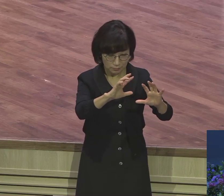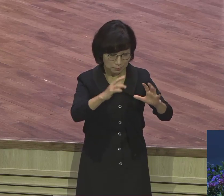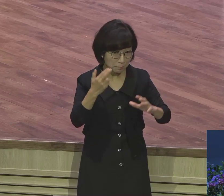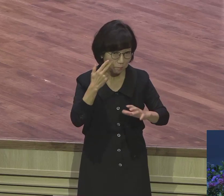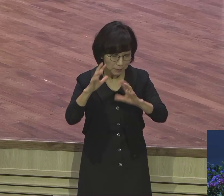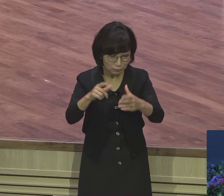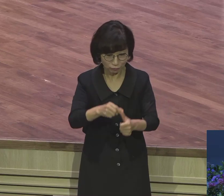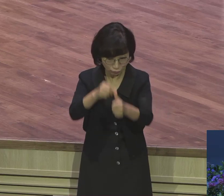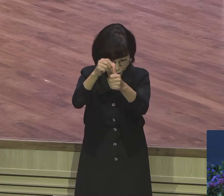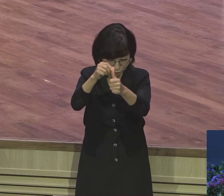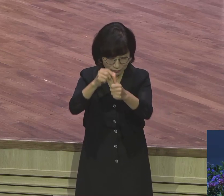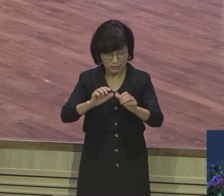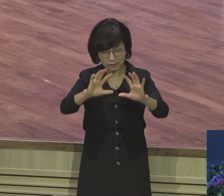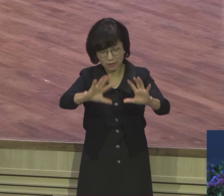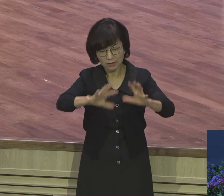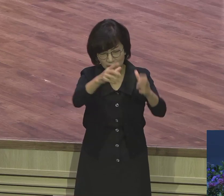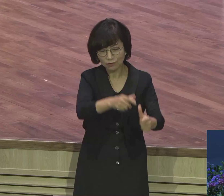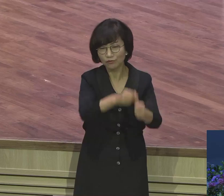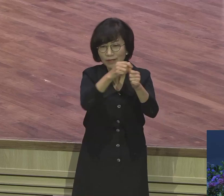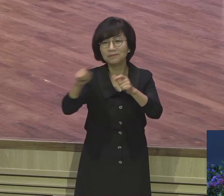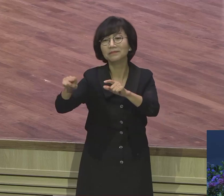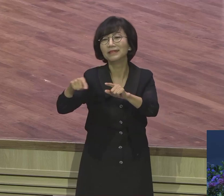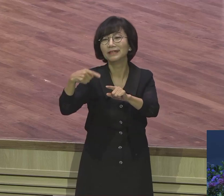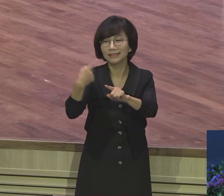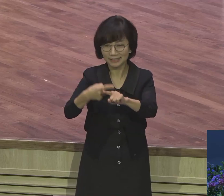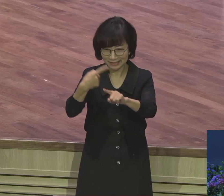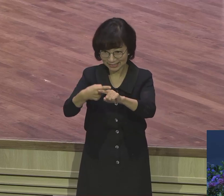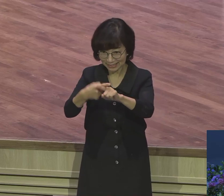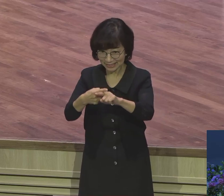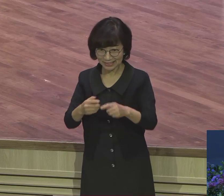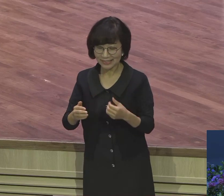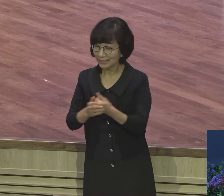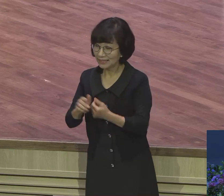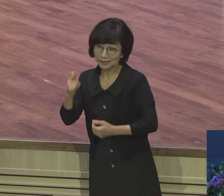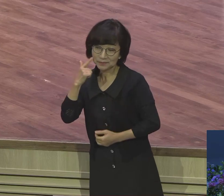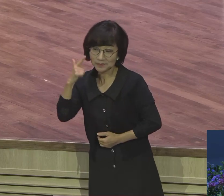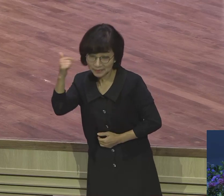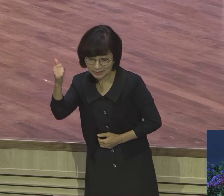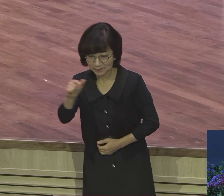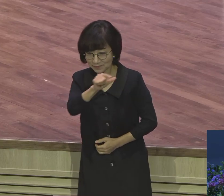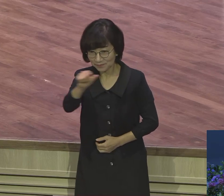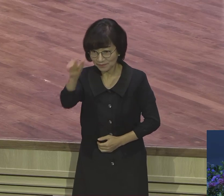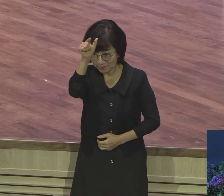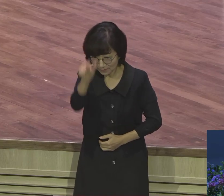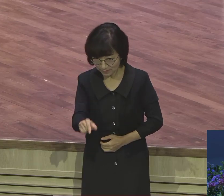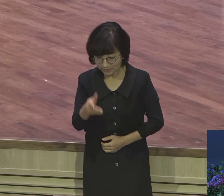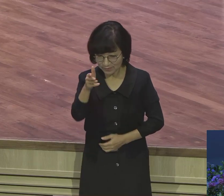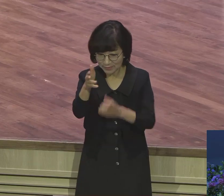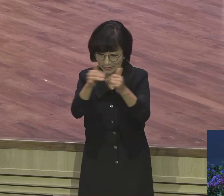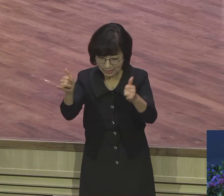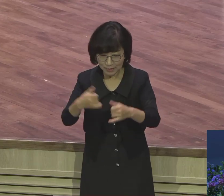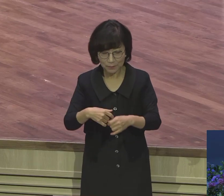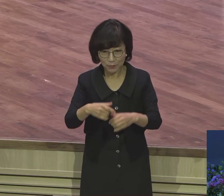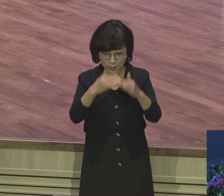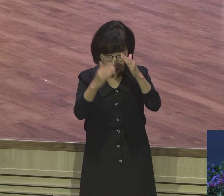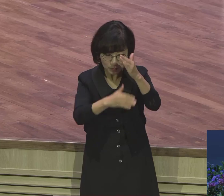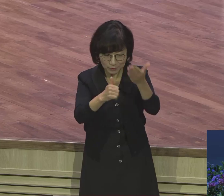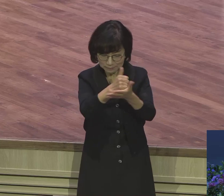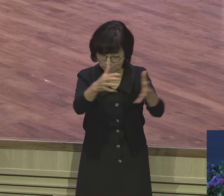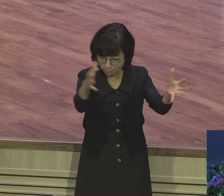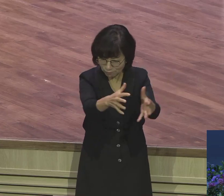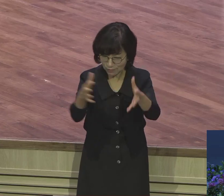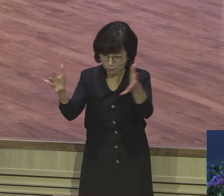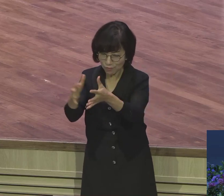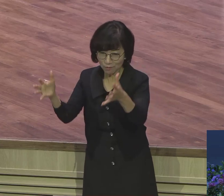그런 의미예요. 그 현장에 있는 목회자, 중직자, 신학자, 평신도들을 대상으로 그렇게